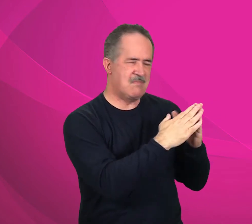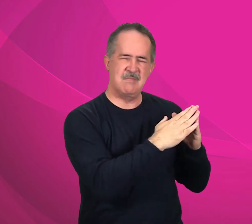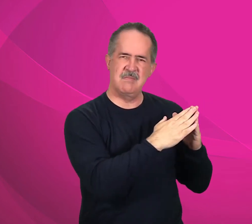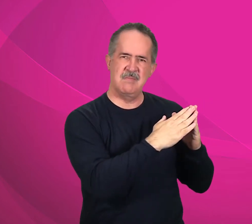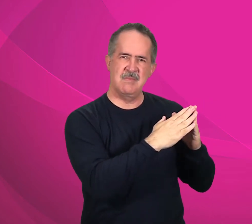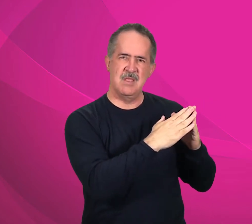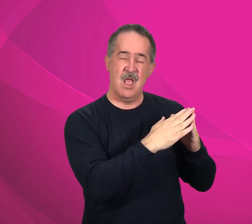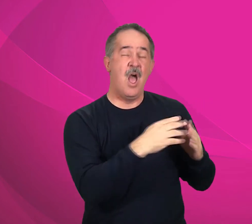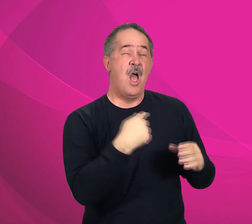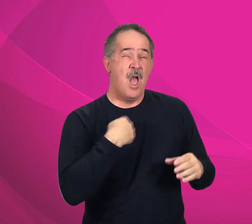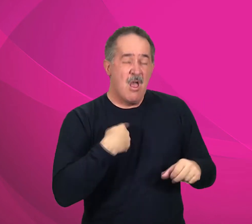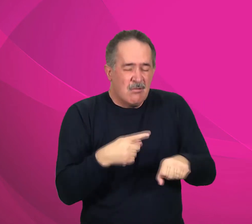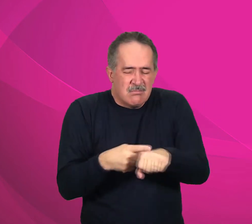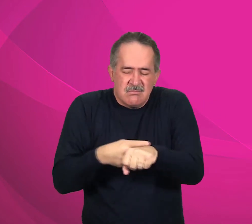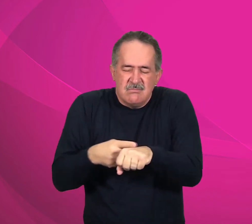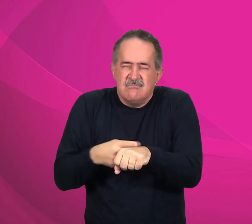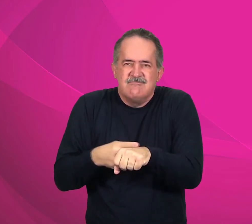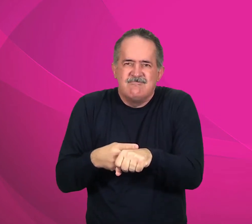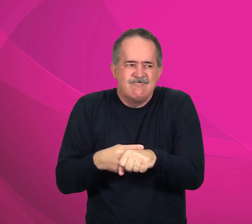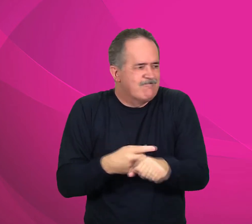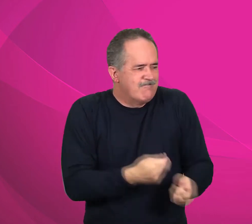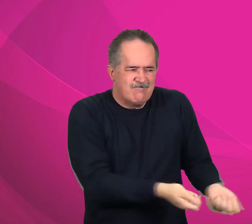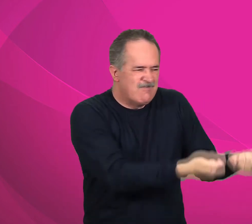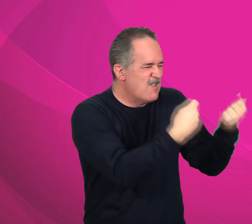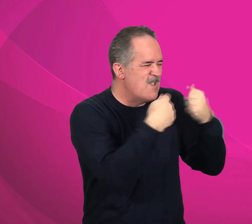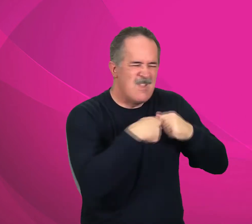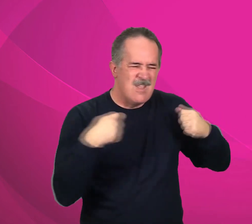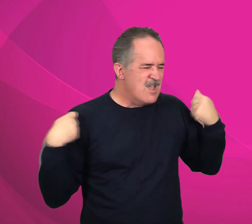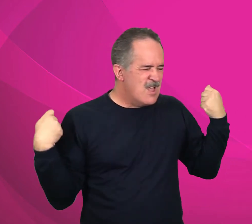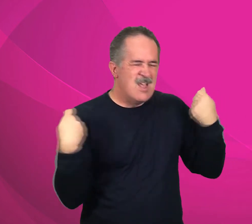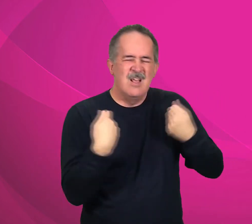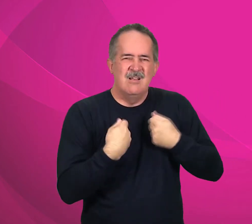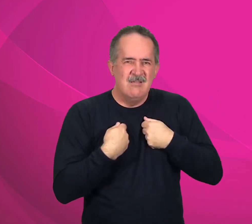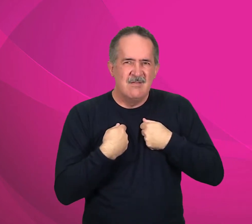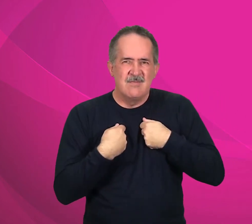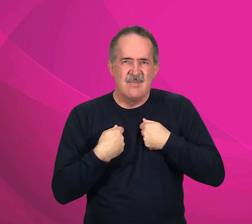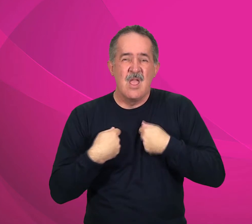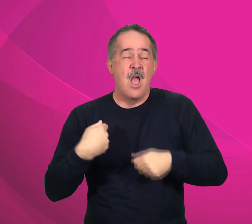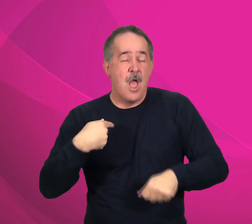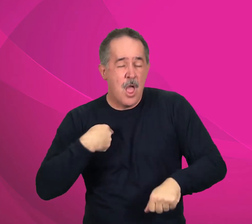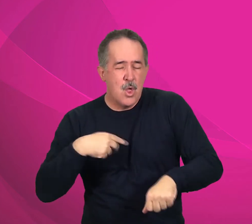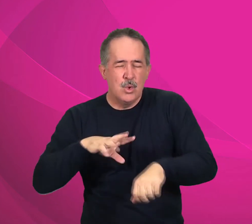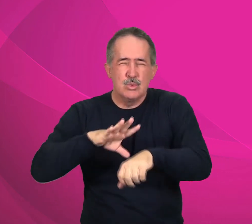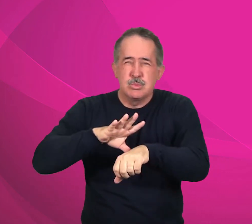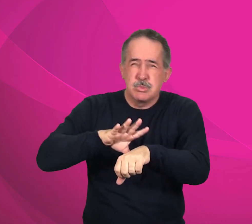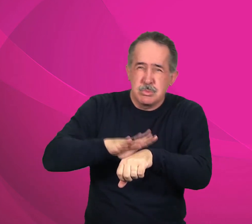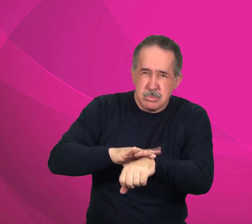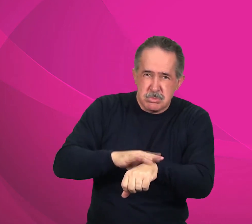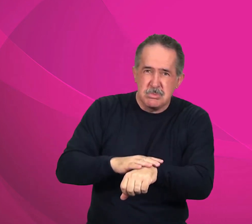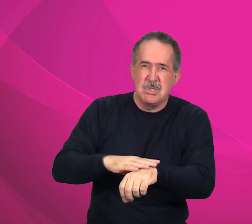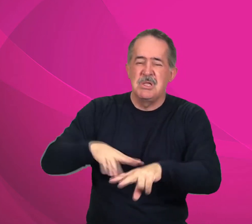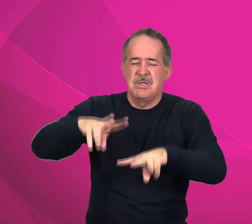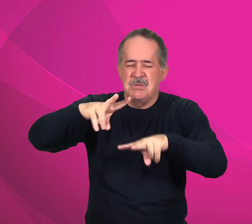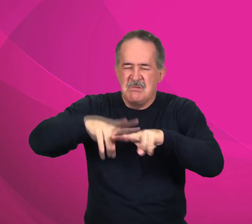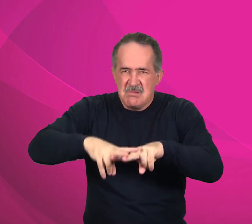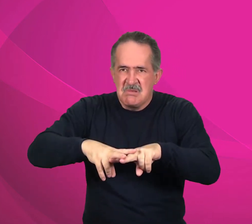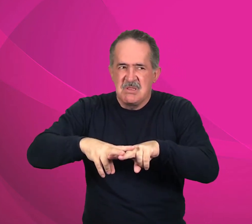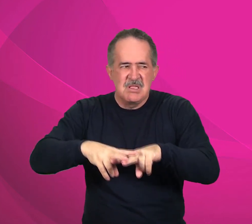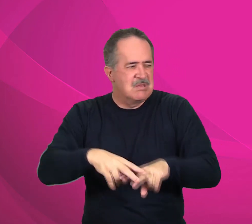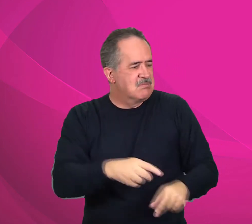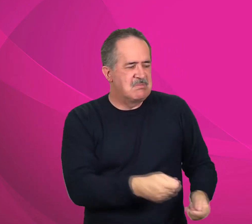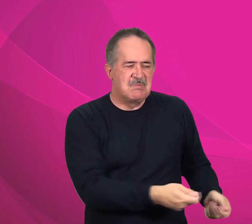casa eu estava nu e não me vestiste eu estava doente e na prisão